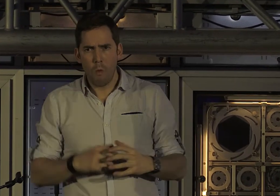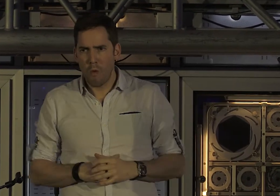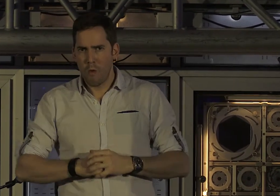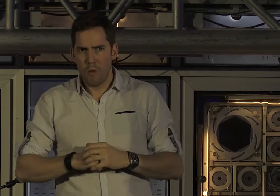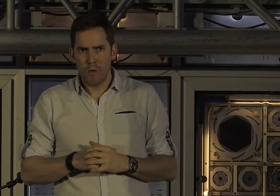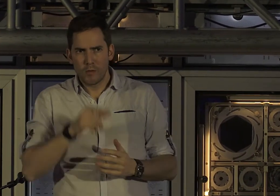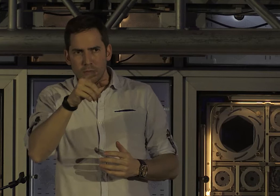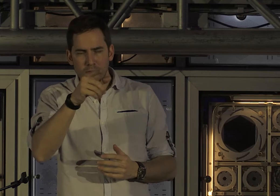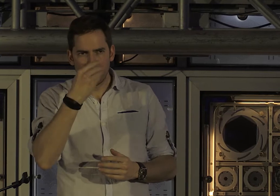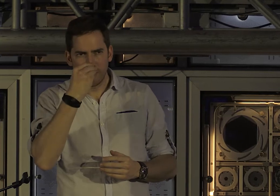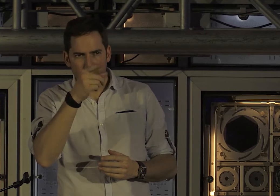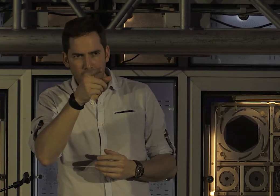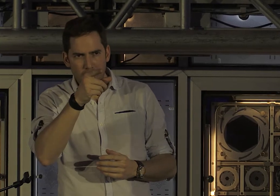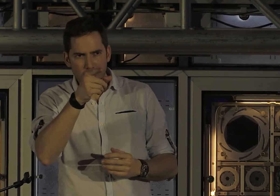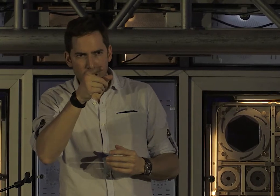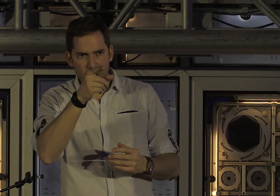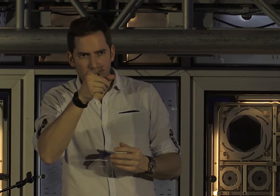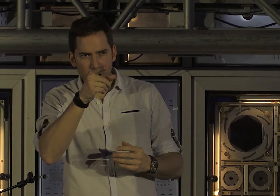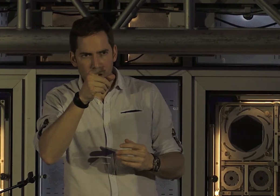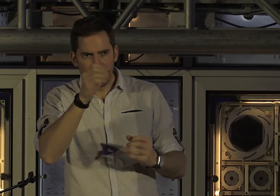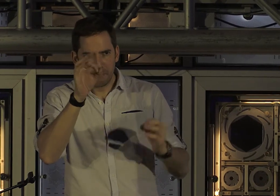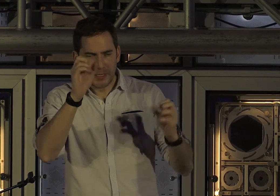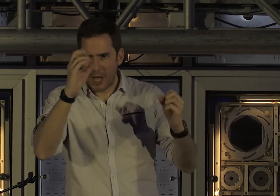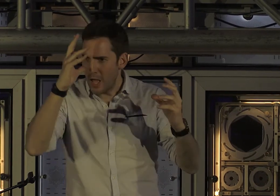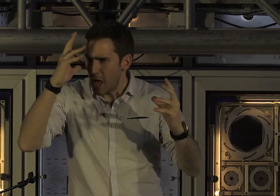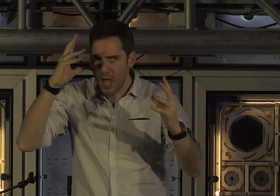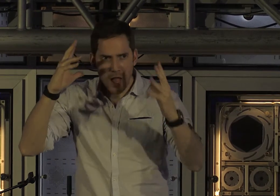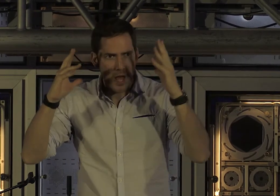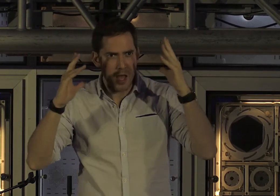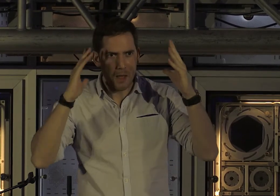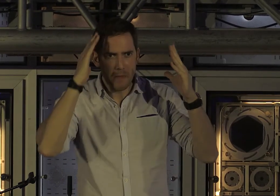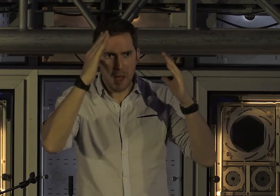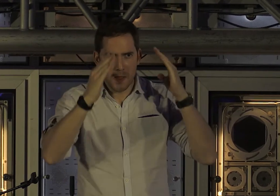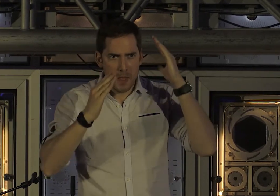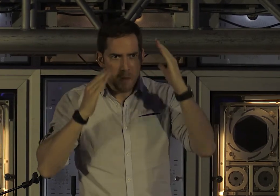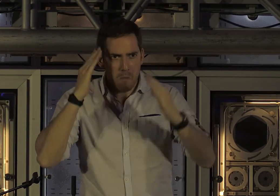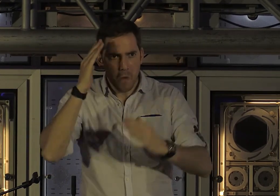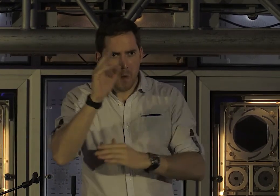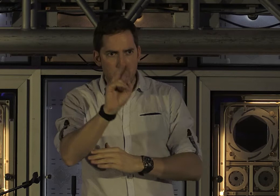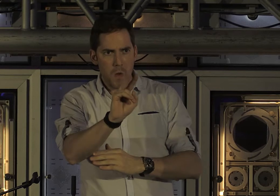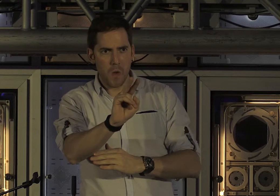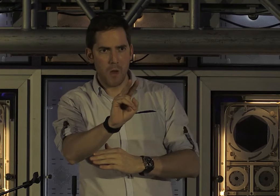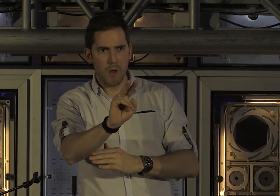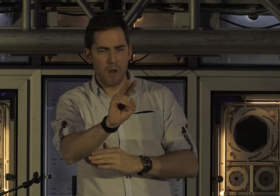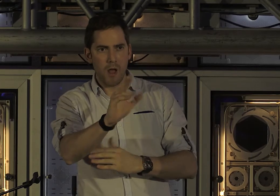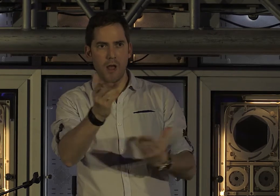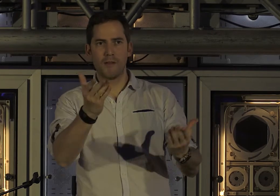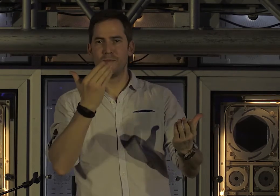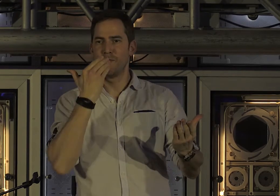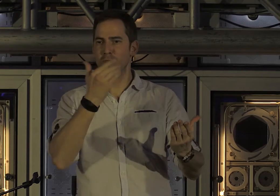Sur ta manche, tu arbores arbres et animaux. Donne donc à l'air une place debout. Bonjour la forme.